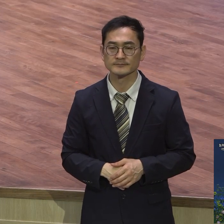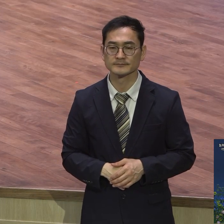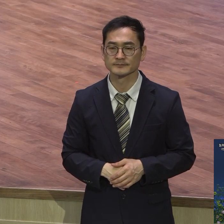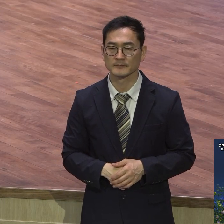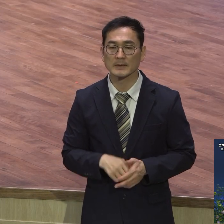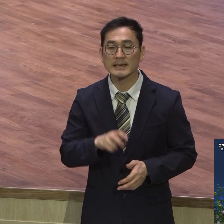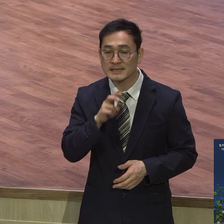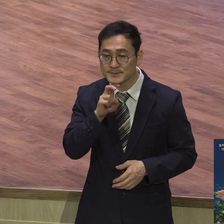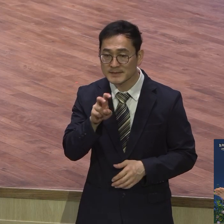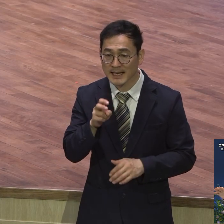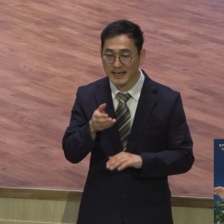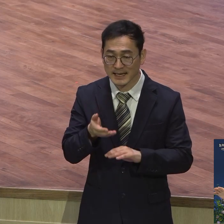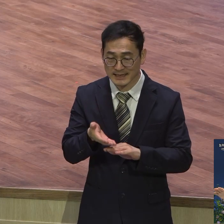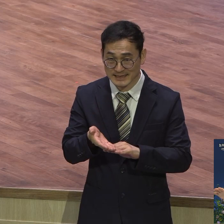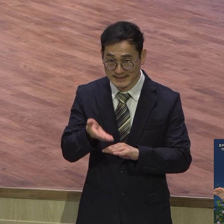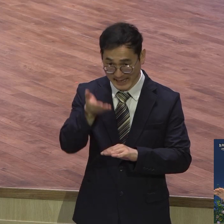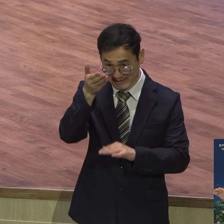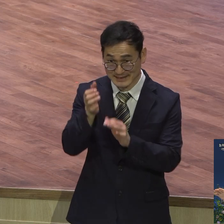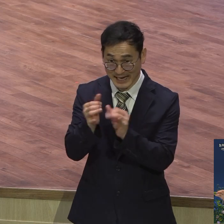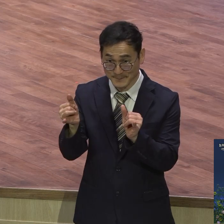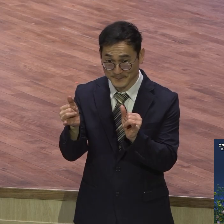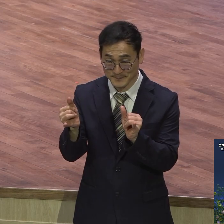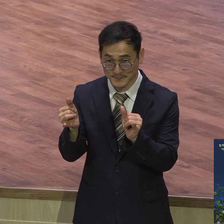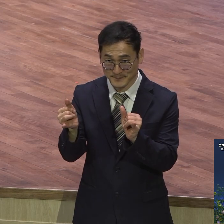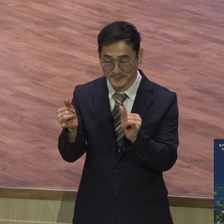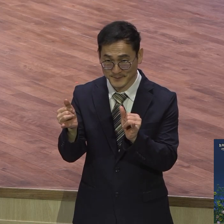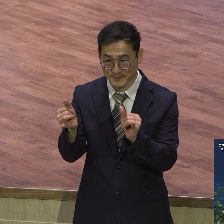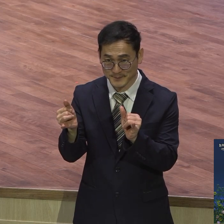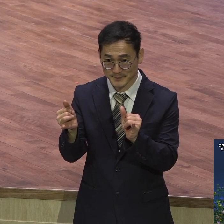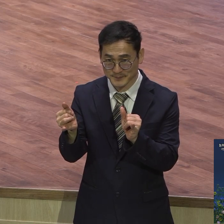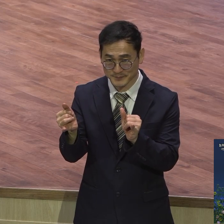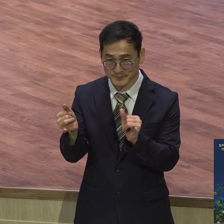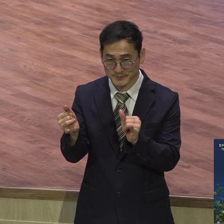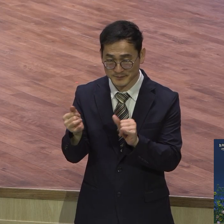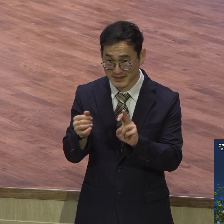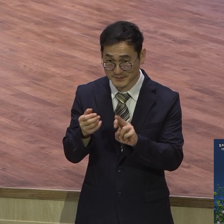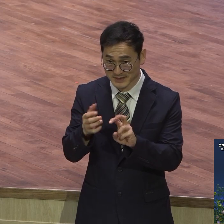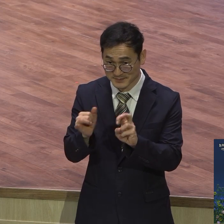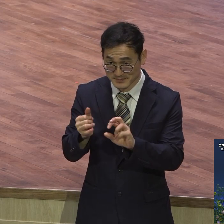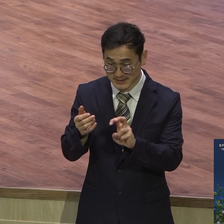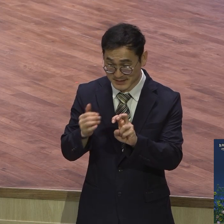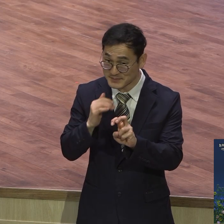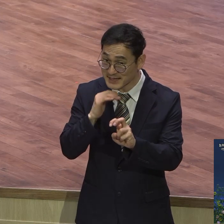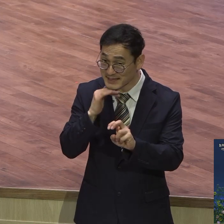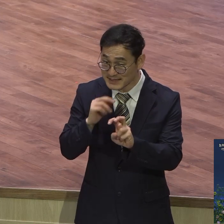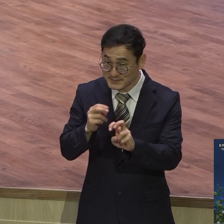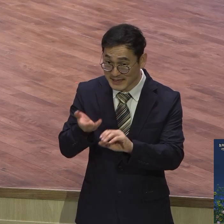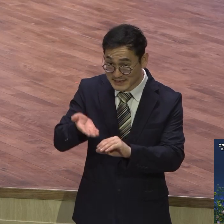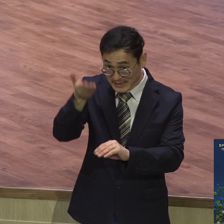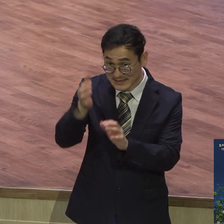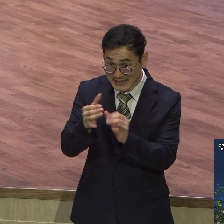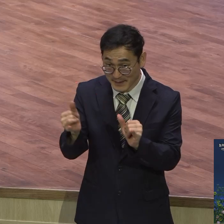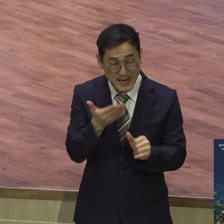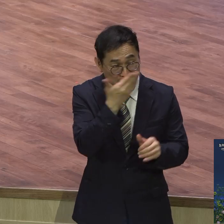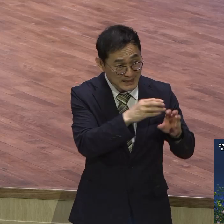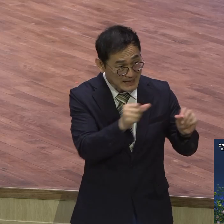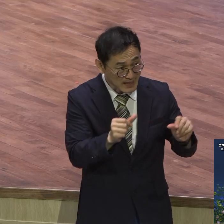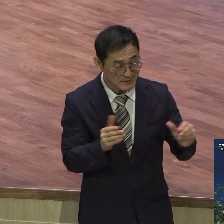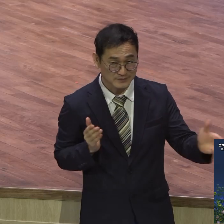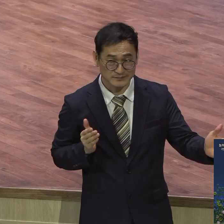이상 9세대 20세 이상 9세대는 한 명도 많이 옵시다. 가난한 땅